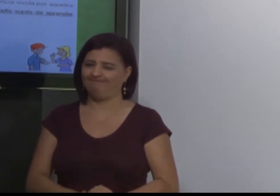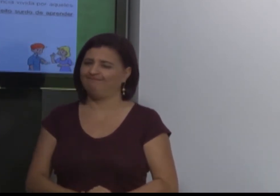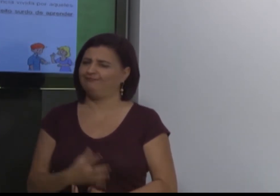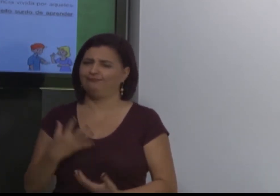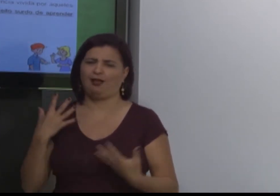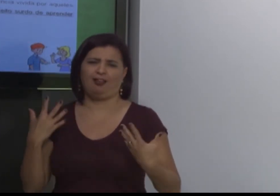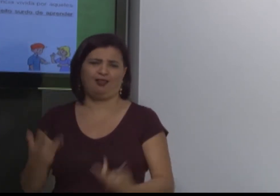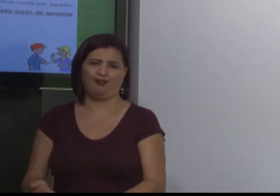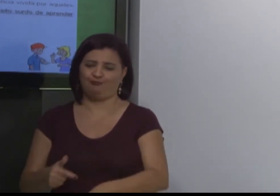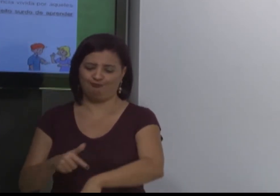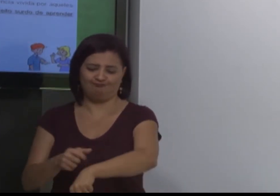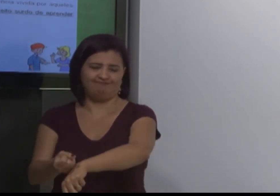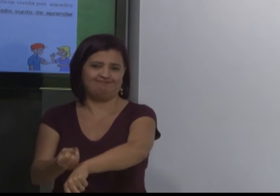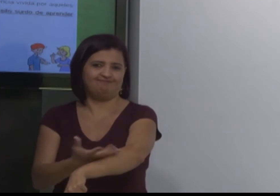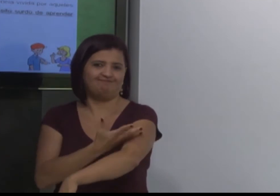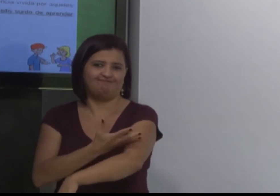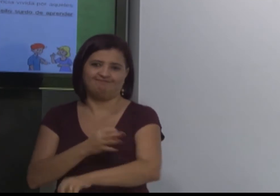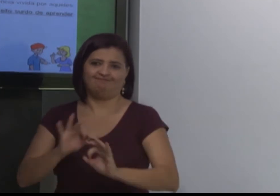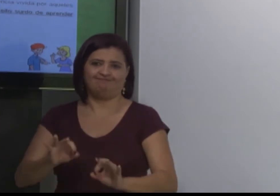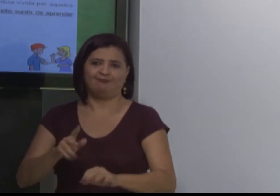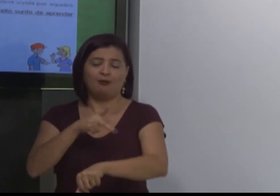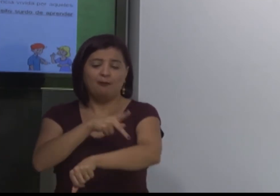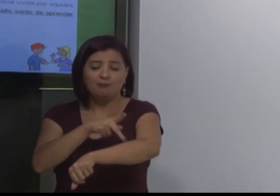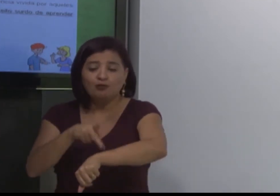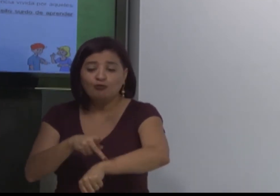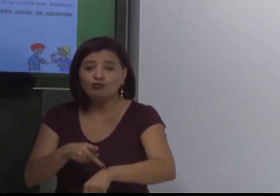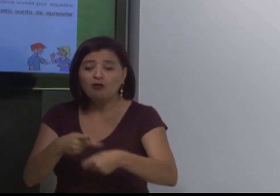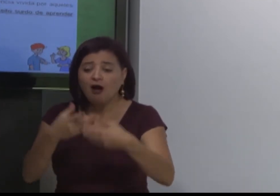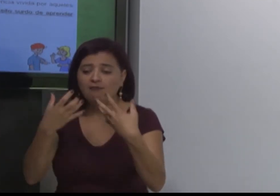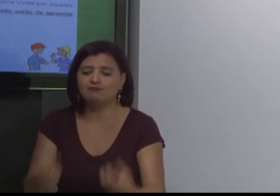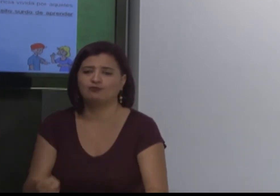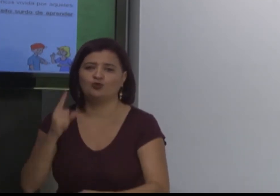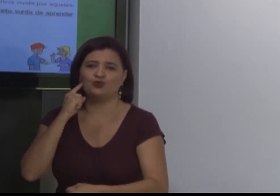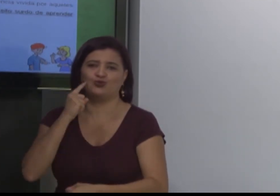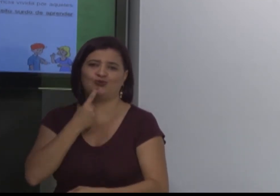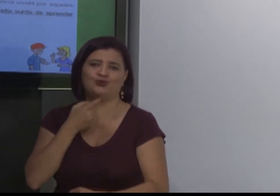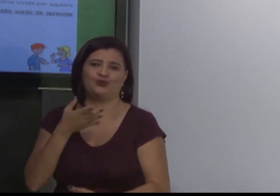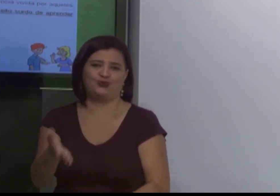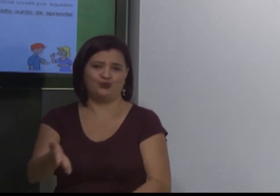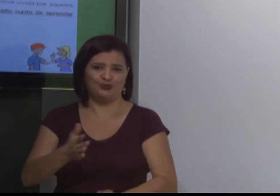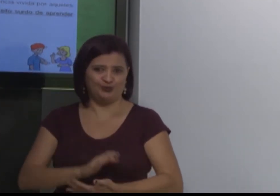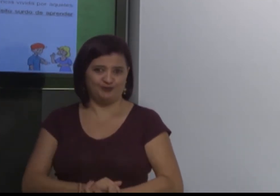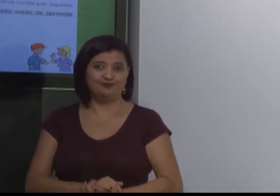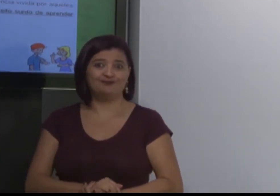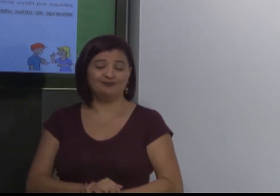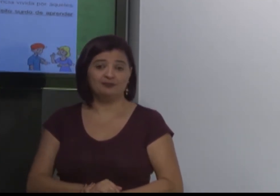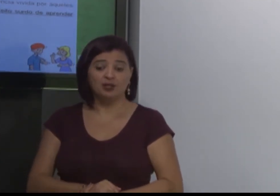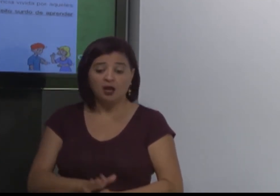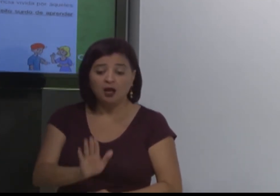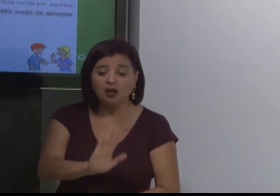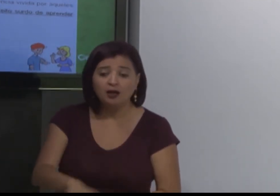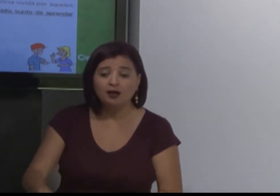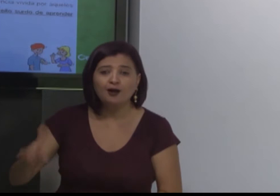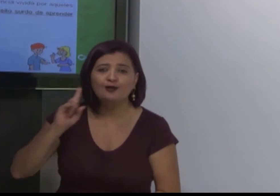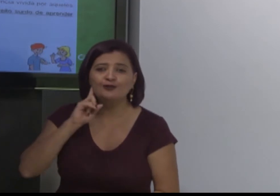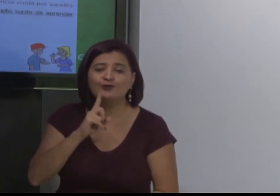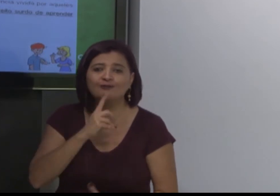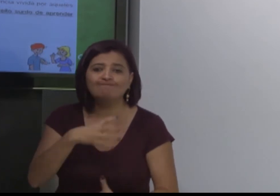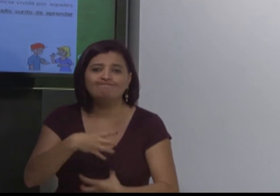É a pedagogia da história, da aceitação do surdo. É muito bonito isso,